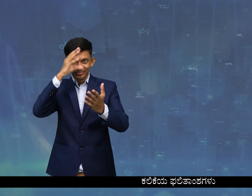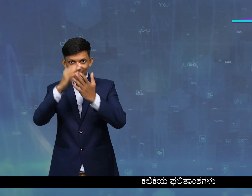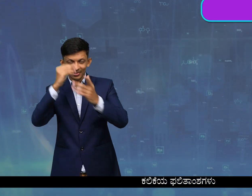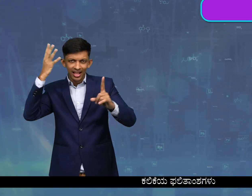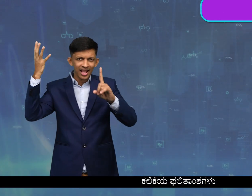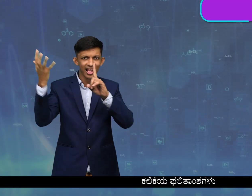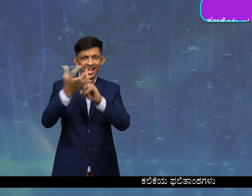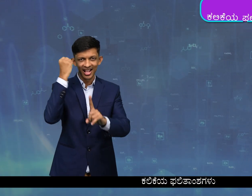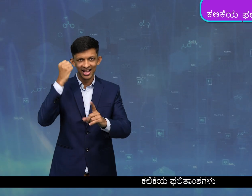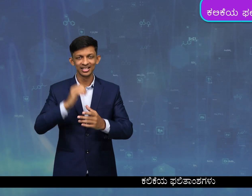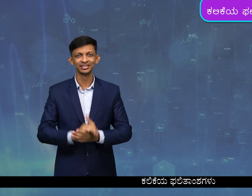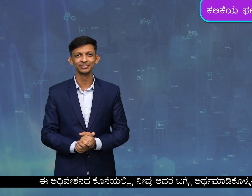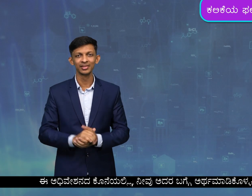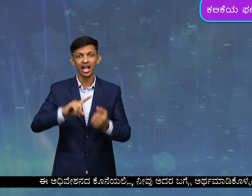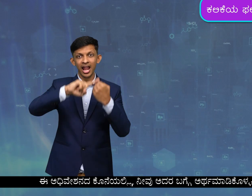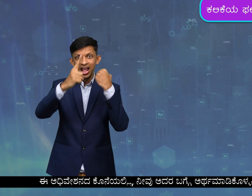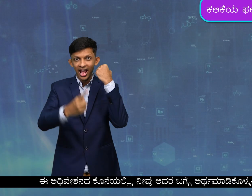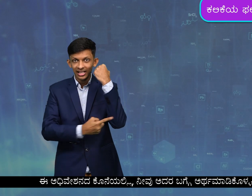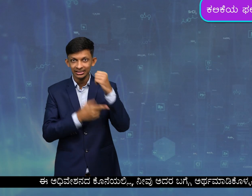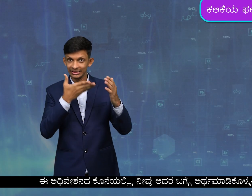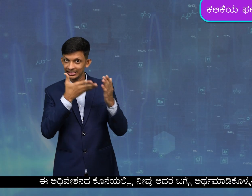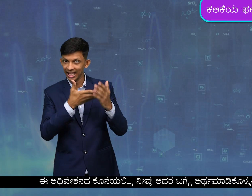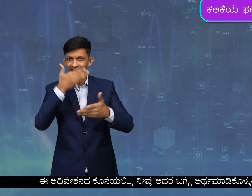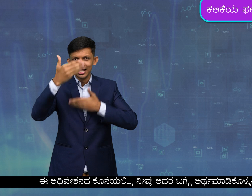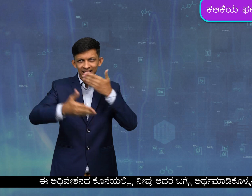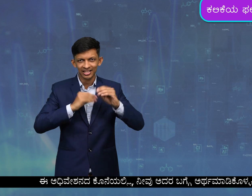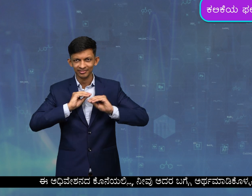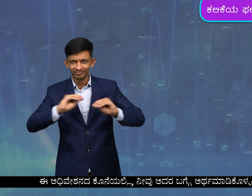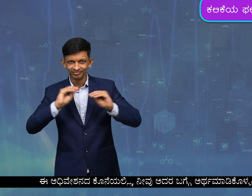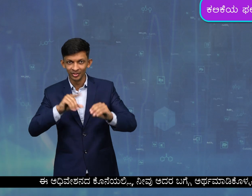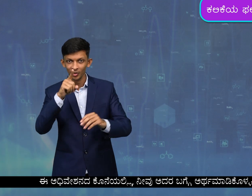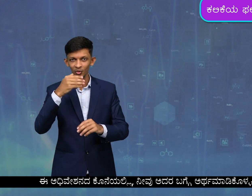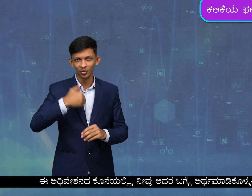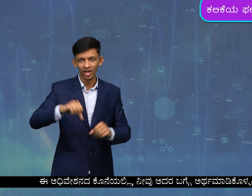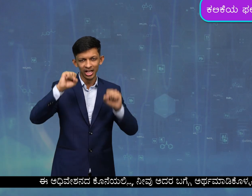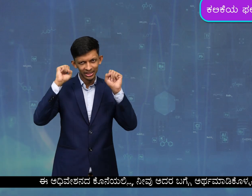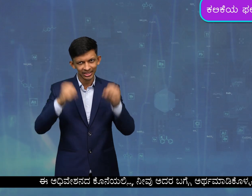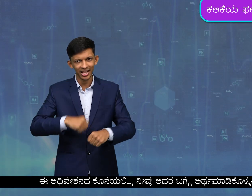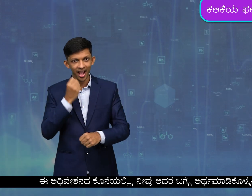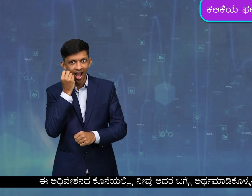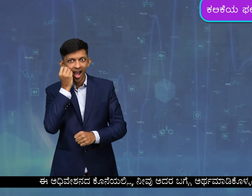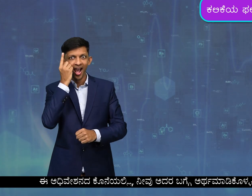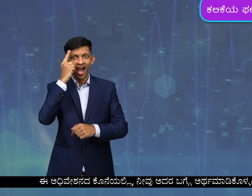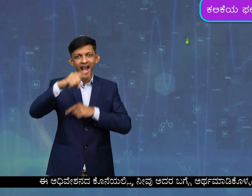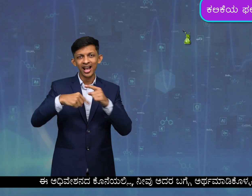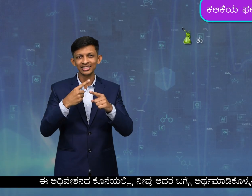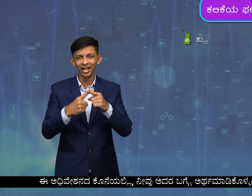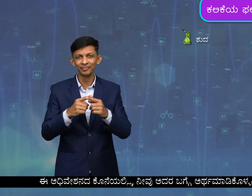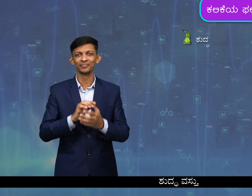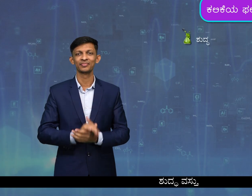ಕಲಿಕೆಯ ಫಲಿತಾಂಶಗಳು. ಈ ಅಧಿವೇಶನದ ಕೊನೆಯಲ್ಲಿ ನೀವು ಅದರ ಬಗ್ಗೆ ಅರ್ಥ ಮಾಡಿಕೊಳ್ಳಲು ಸಾಧ್ಯವಾಗುತ್ತದೆ.